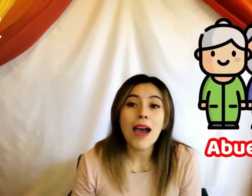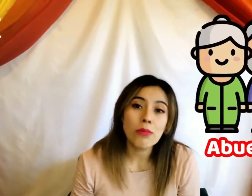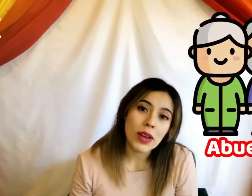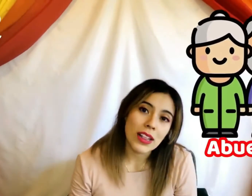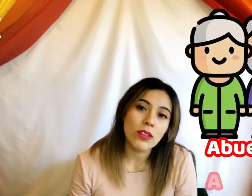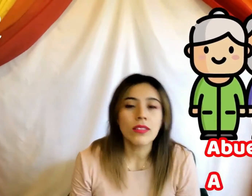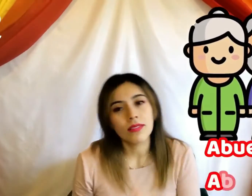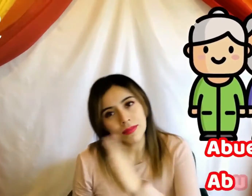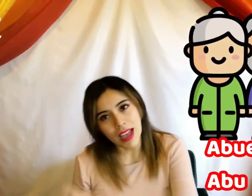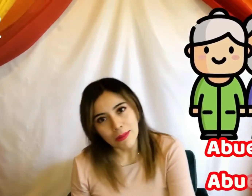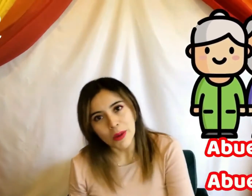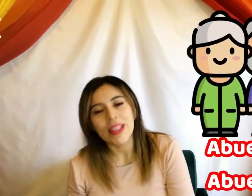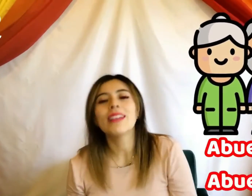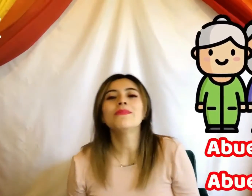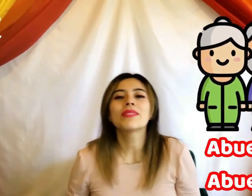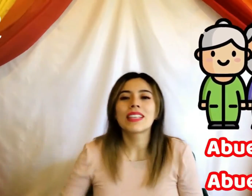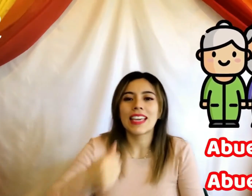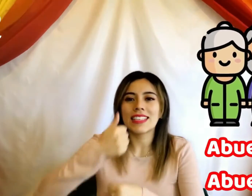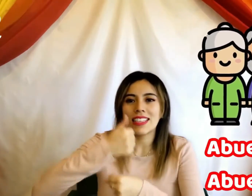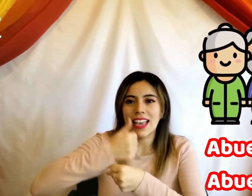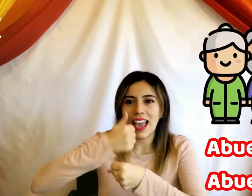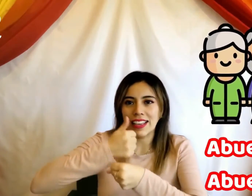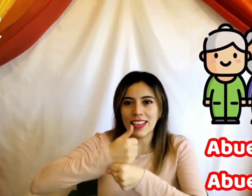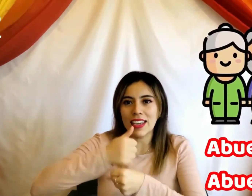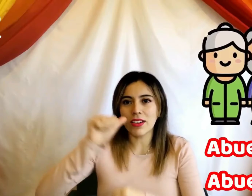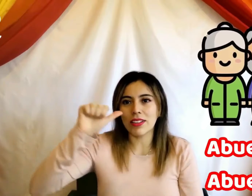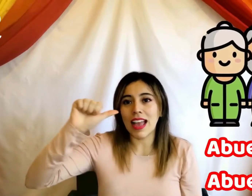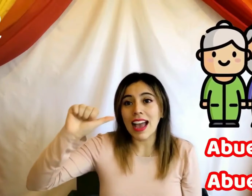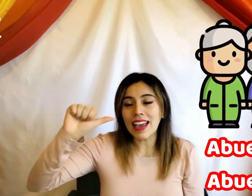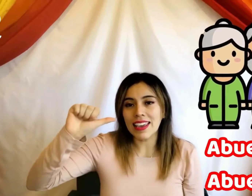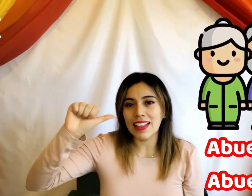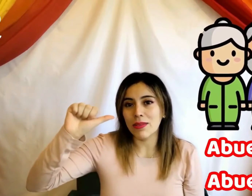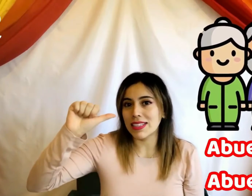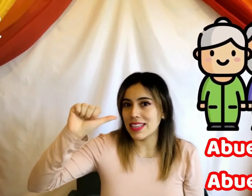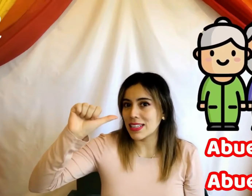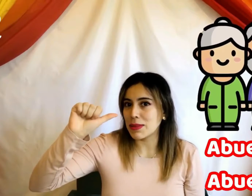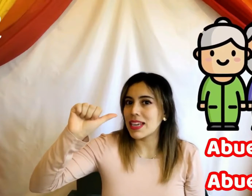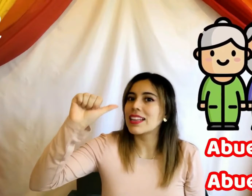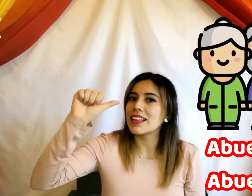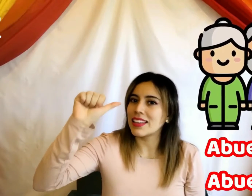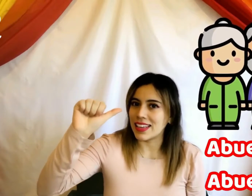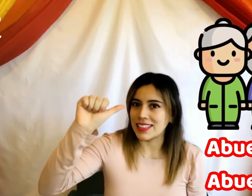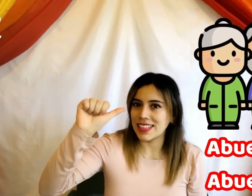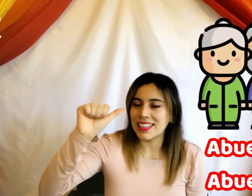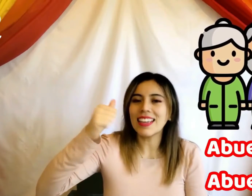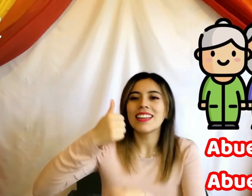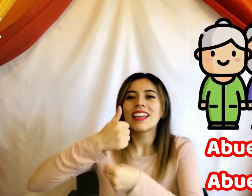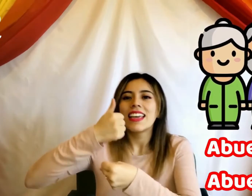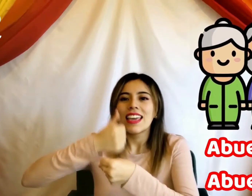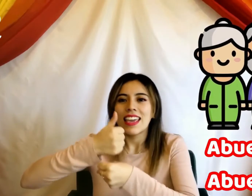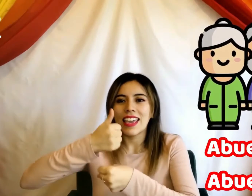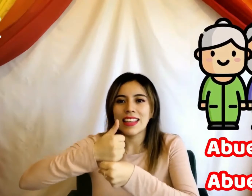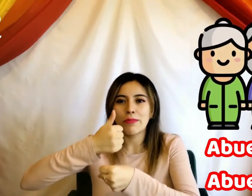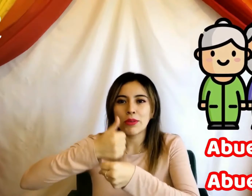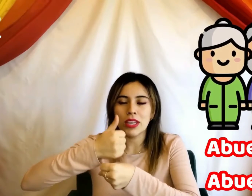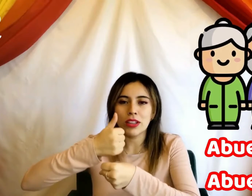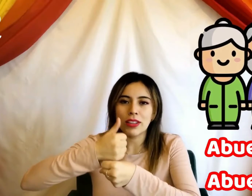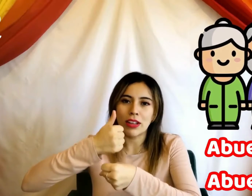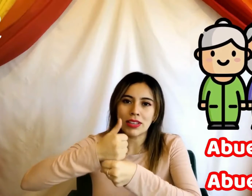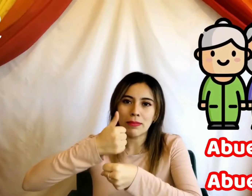Abuelo. Abuela, que es aquí con la A en lengua de señas mexicana, que es esta. En el puñito de la otra mano